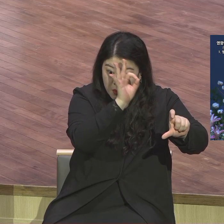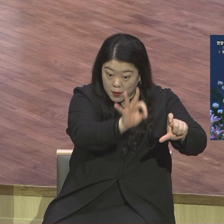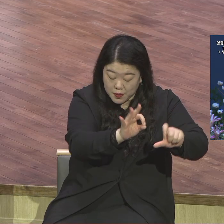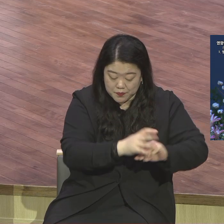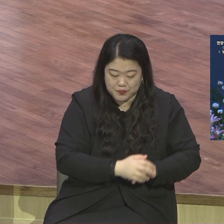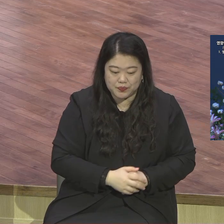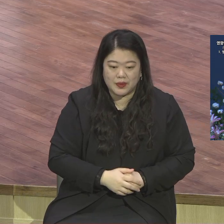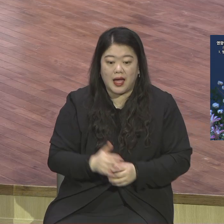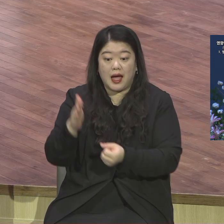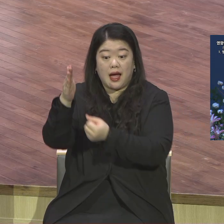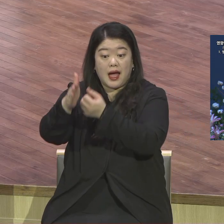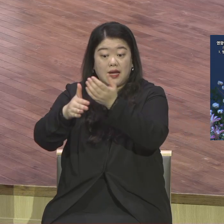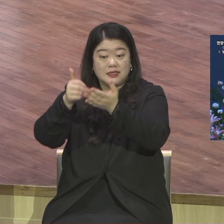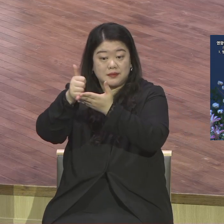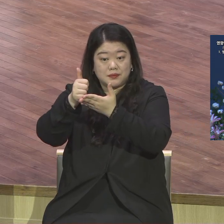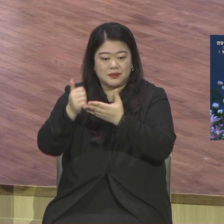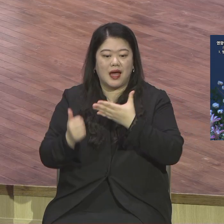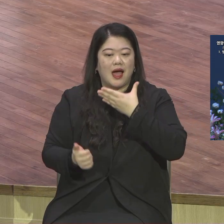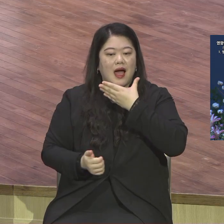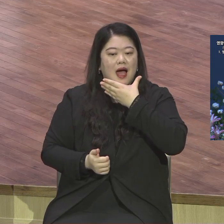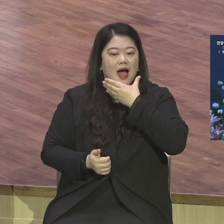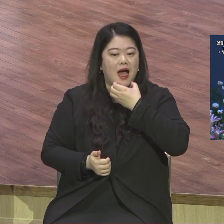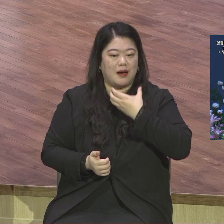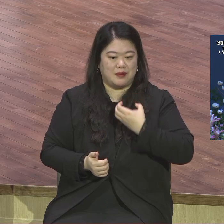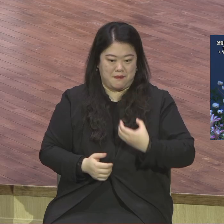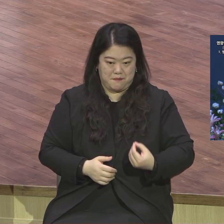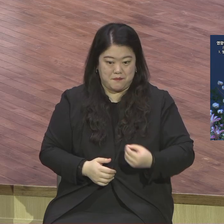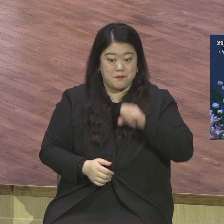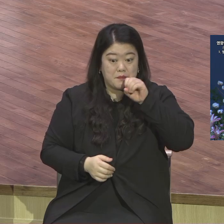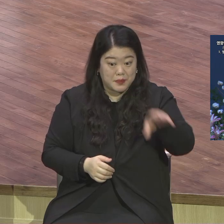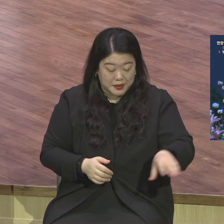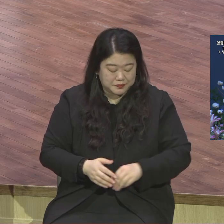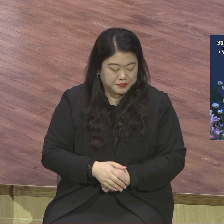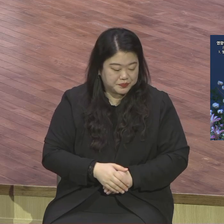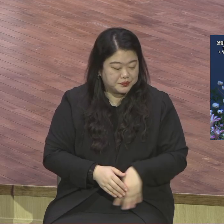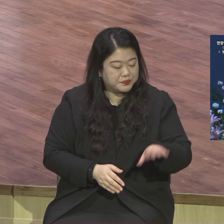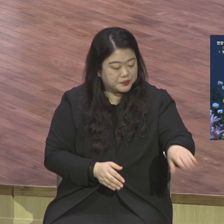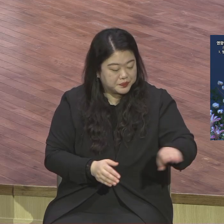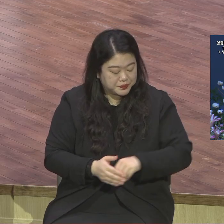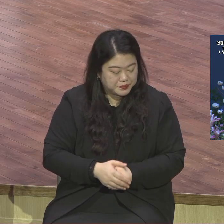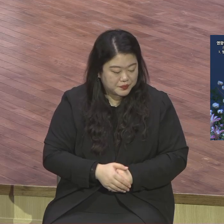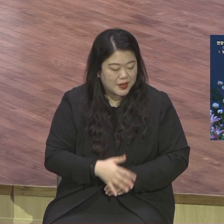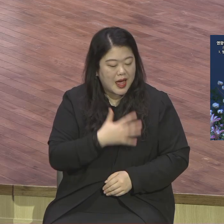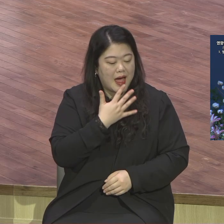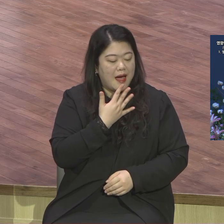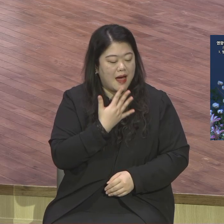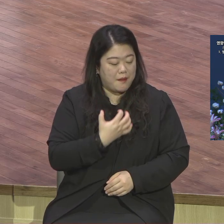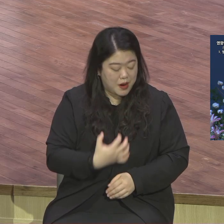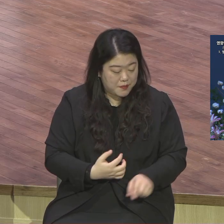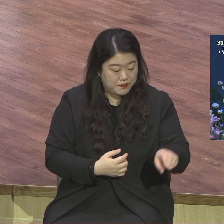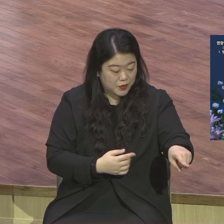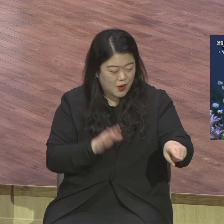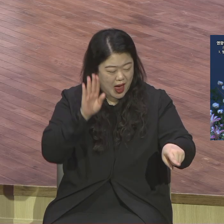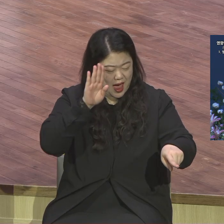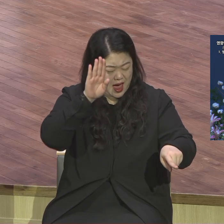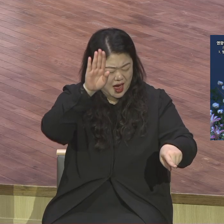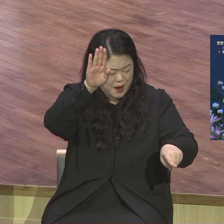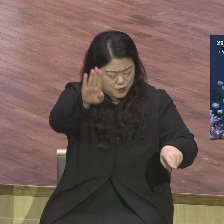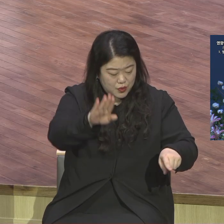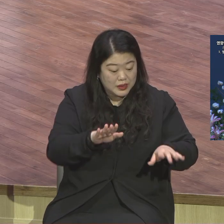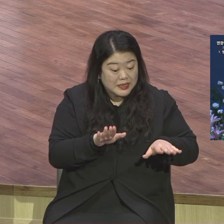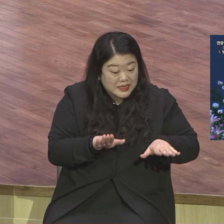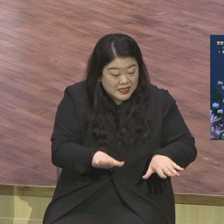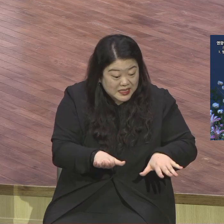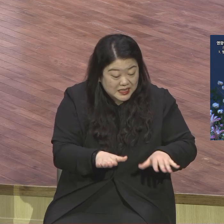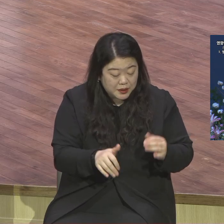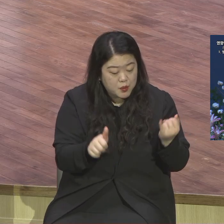아브라함에게 말합니다. 하늘의 별들을 쫙 보여주면서 아브라함아 너 자손들이 하늘의 별처럼